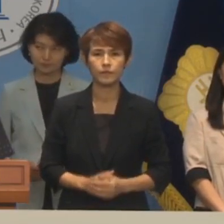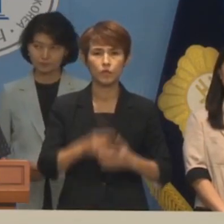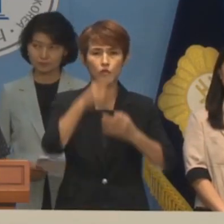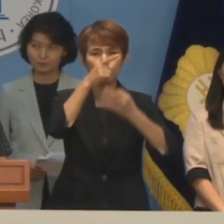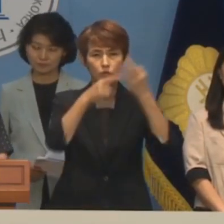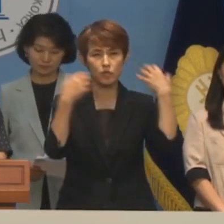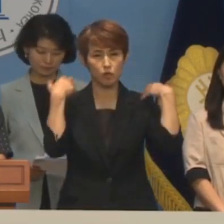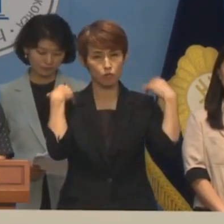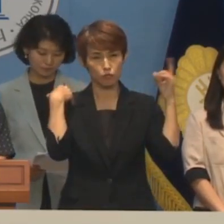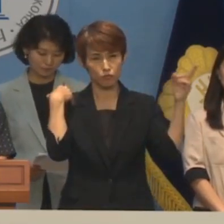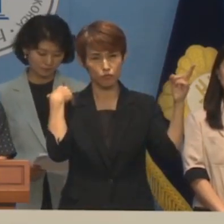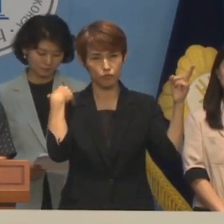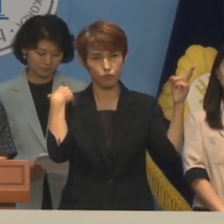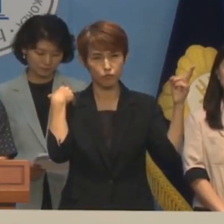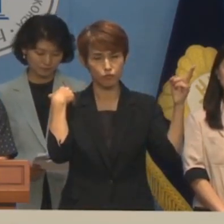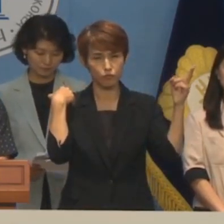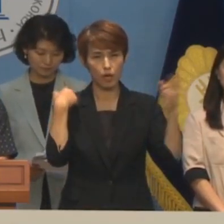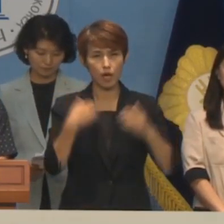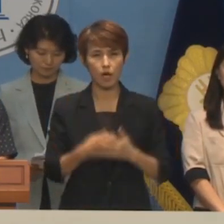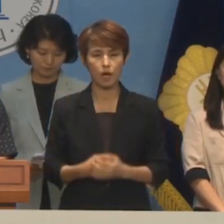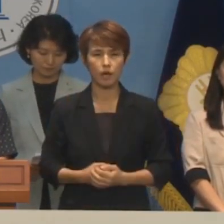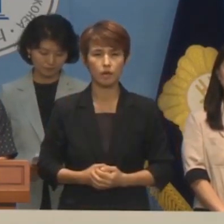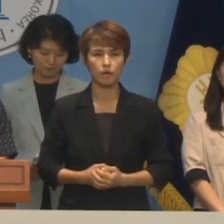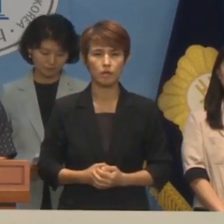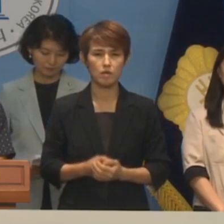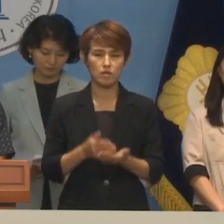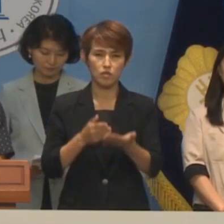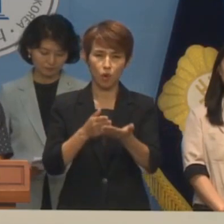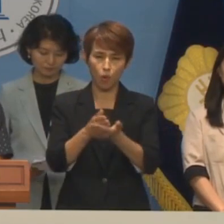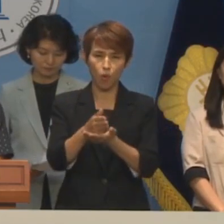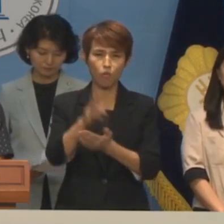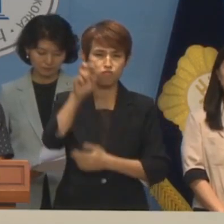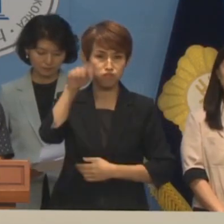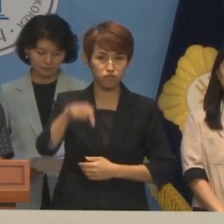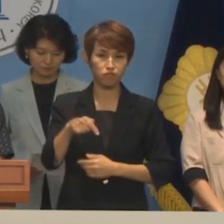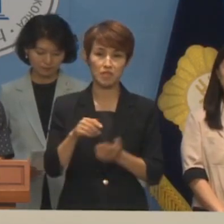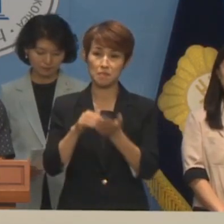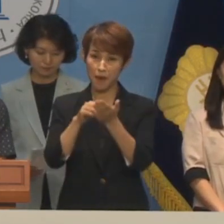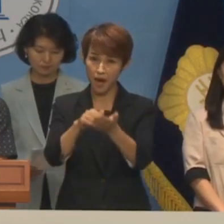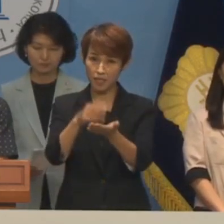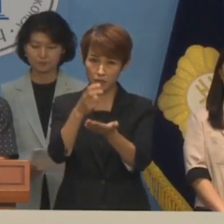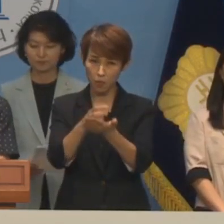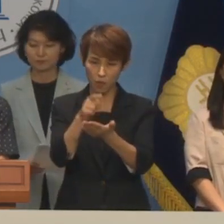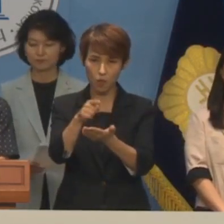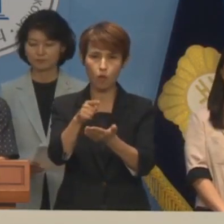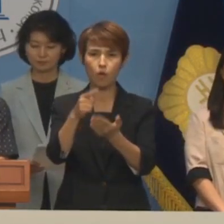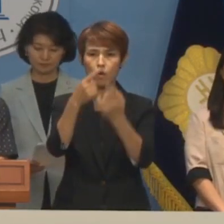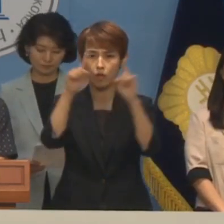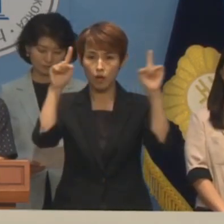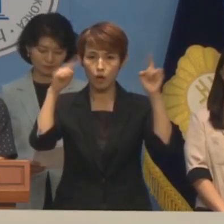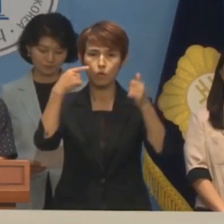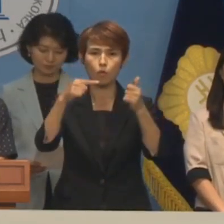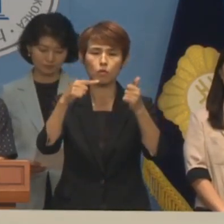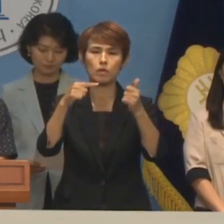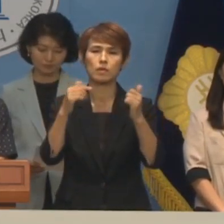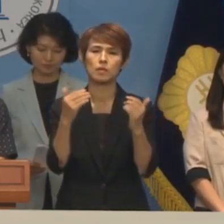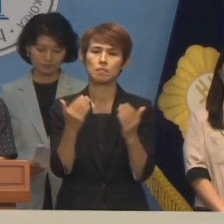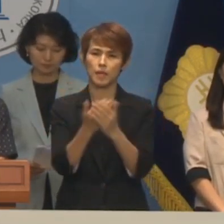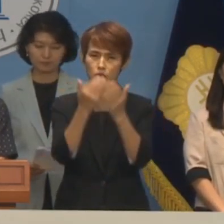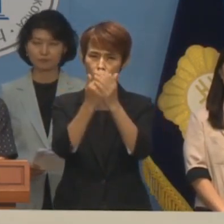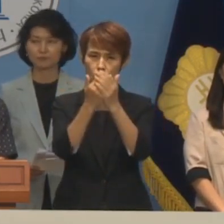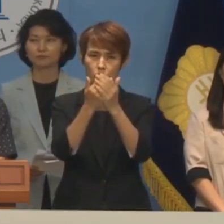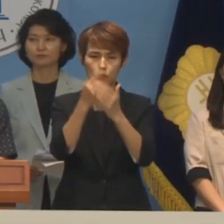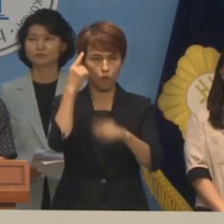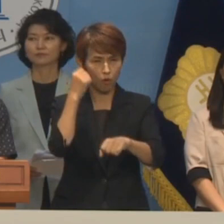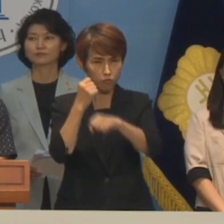윤석열 정부의 무학과 무전공 입학 제도 강요는 고등교육의 균형 발전, 좌론 학문